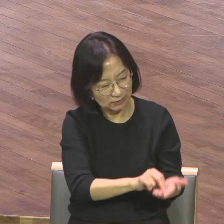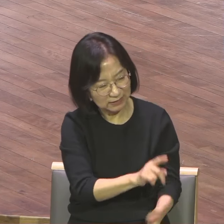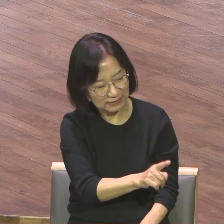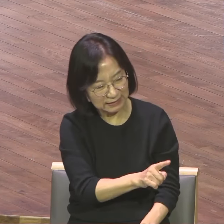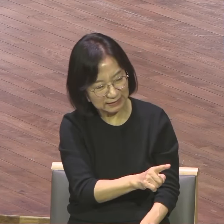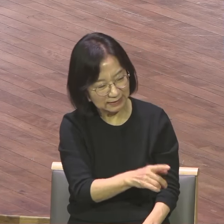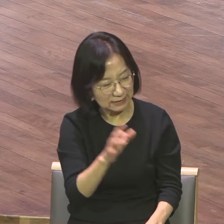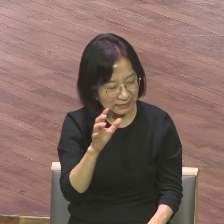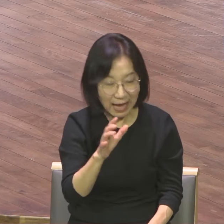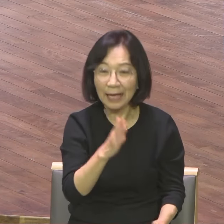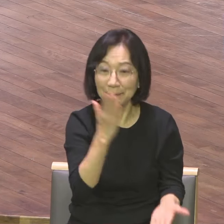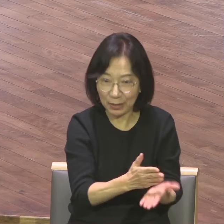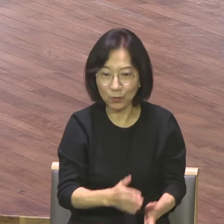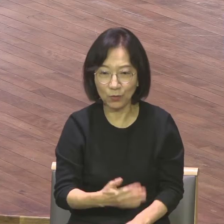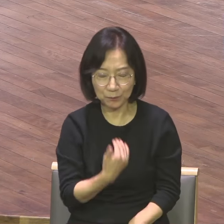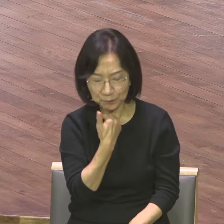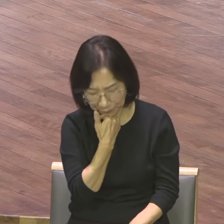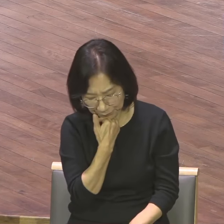주세요.